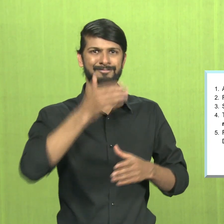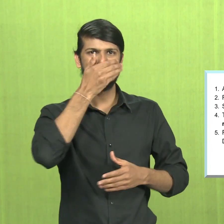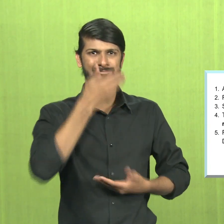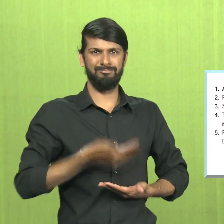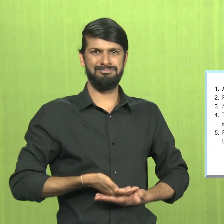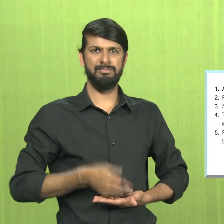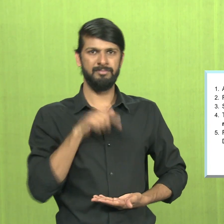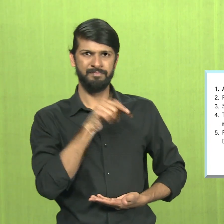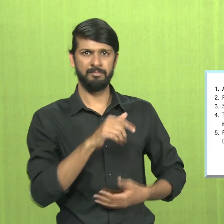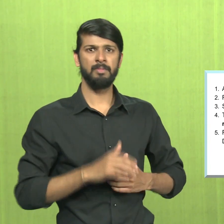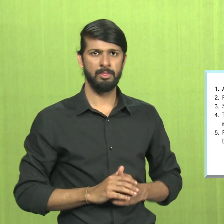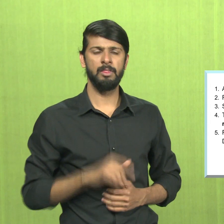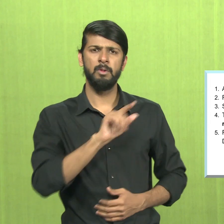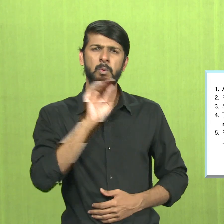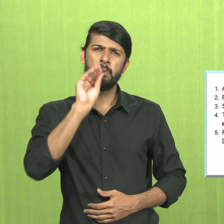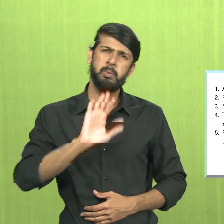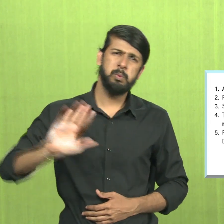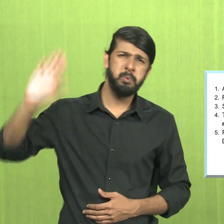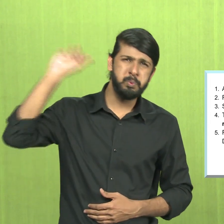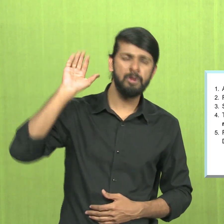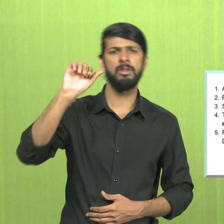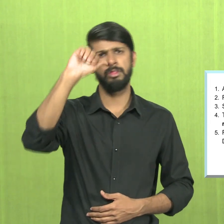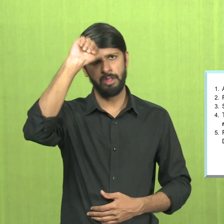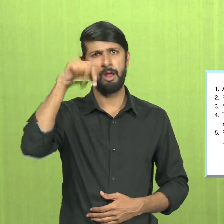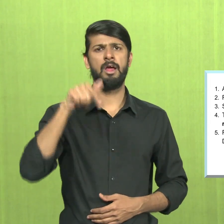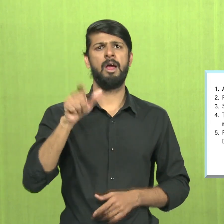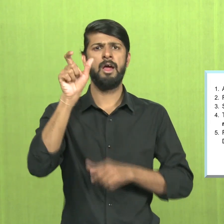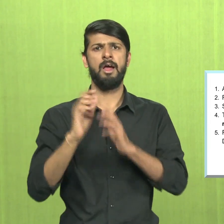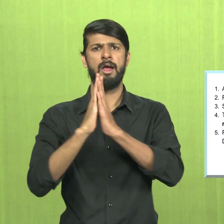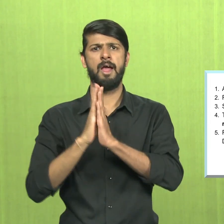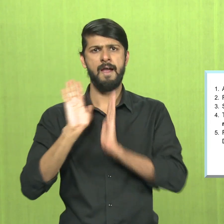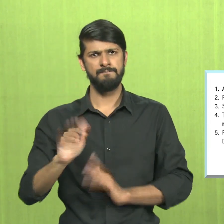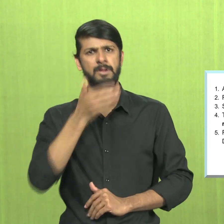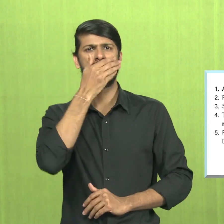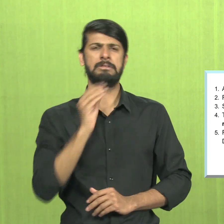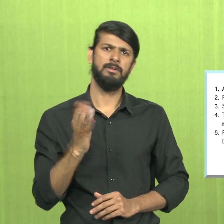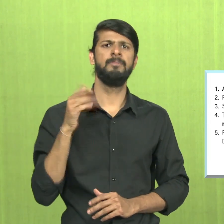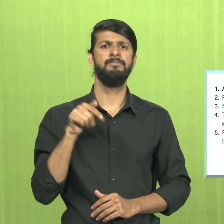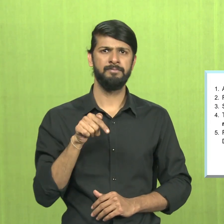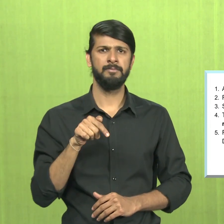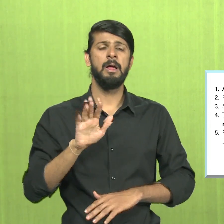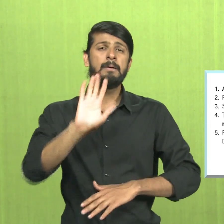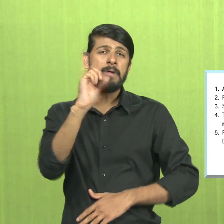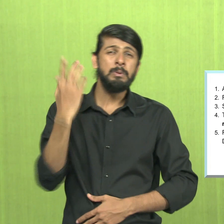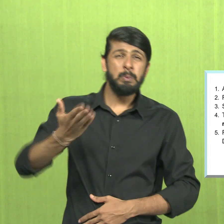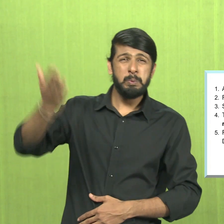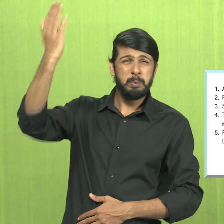कि जैनिज्म कि जैनिज्म विंसेंट इंडियन रिलिजन इन हुआ